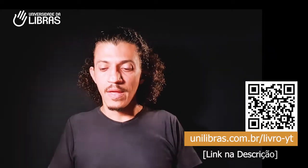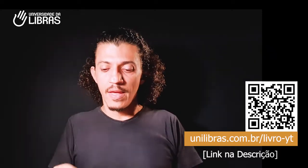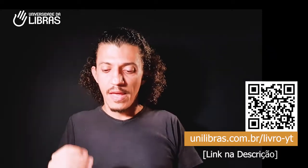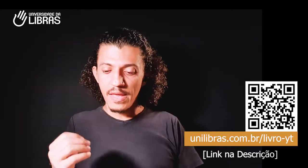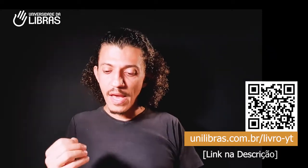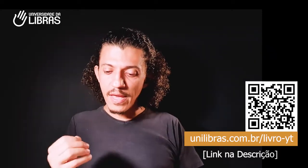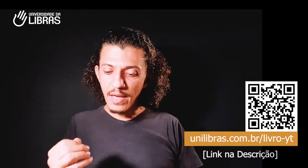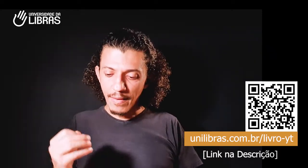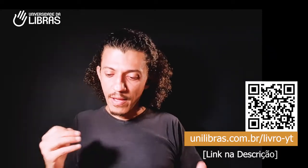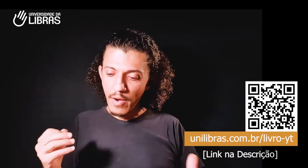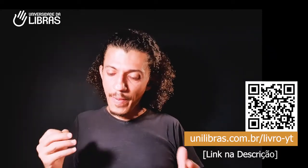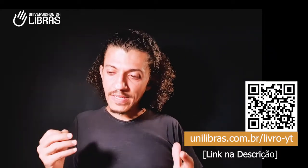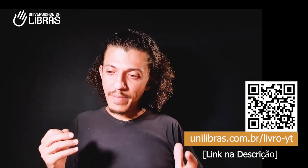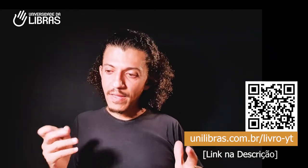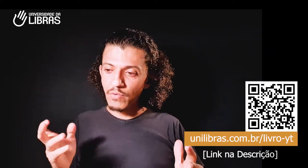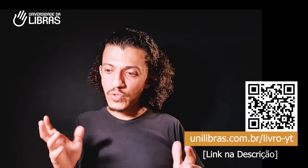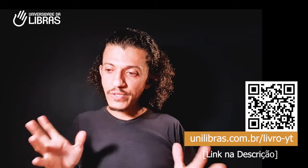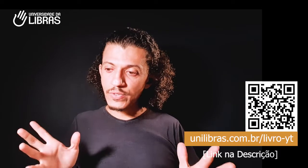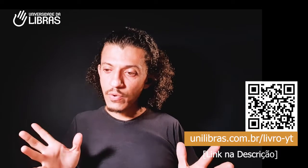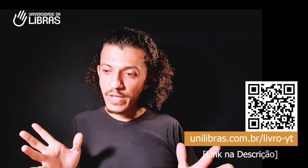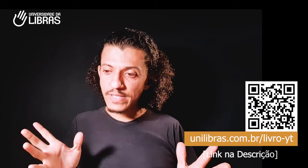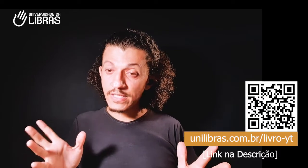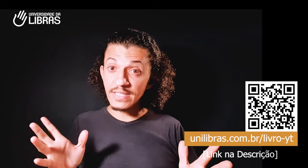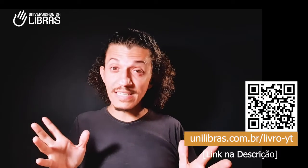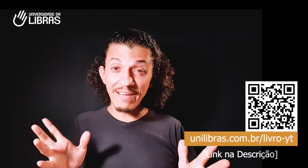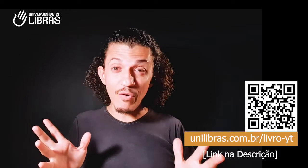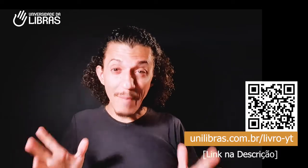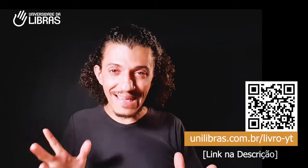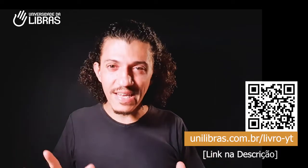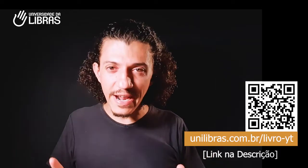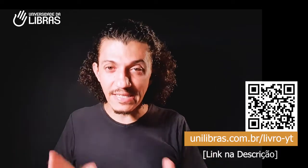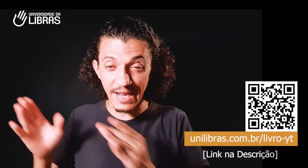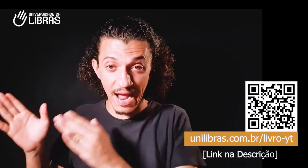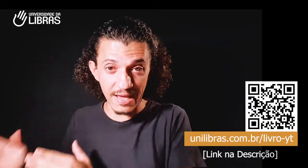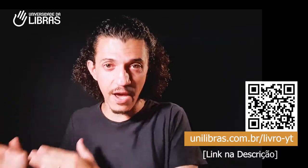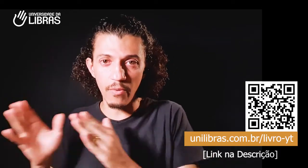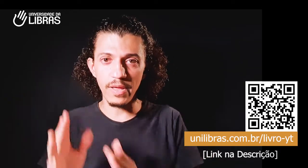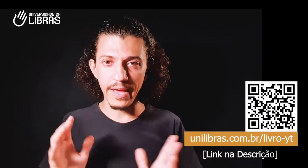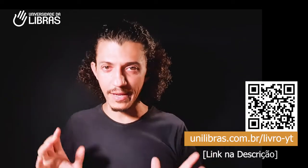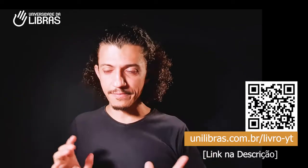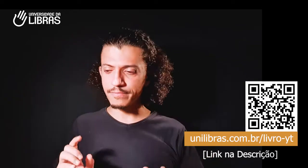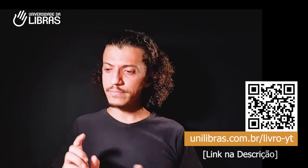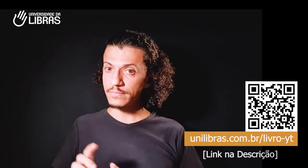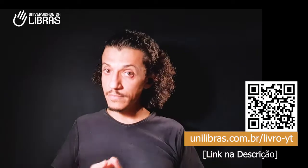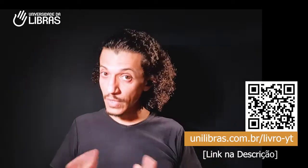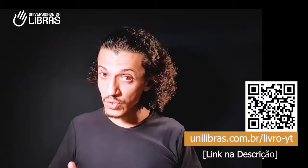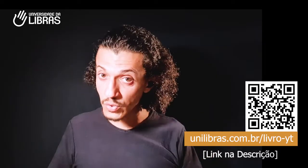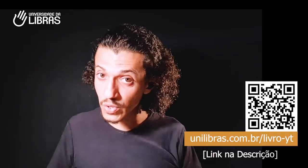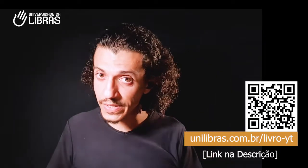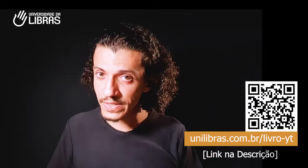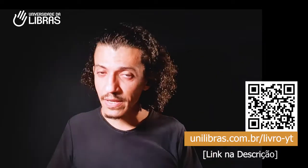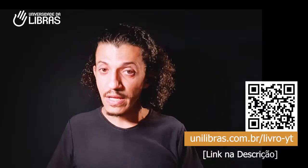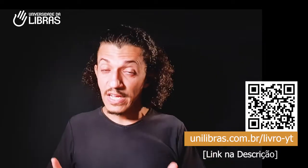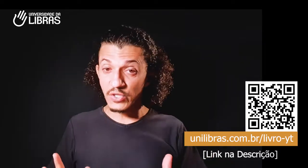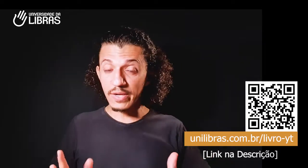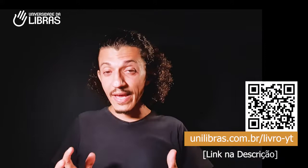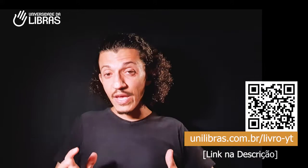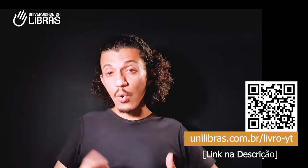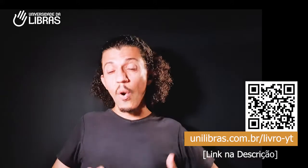e aí eu percebi que custou se você conhecer que sinalizaram com mais para dizer a Raquel e ele só os dois só que aí